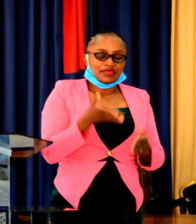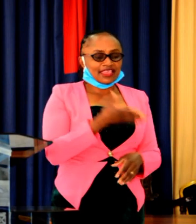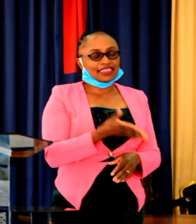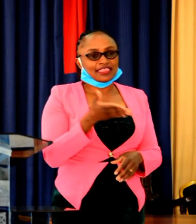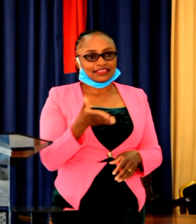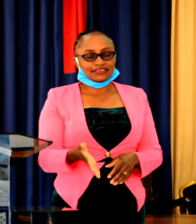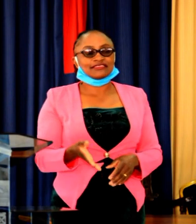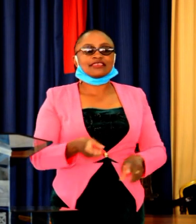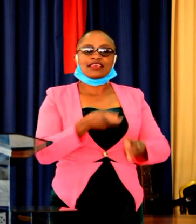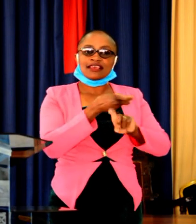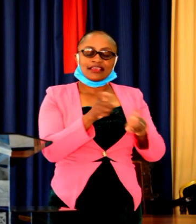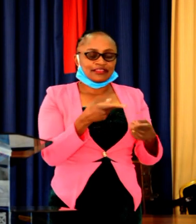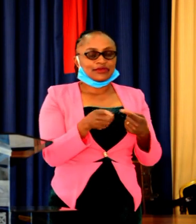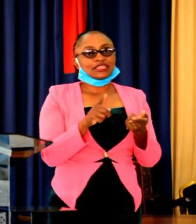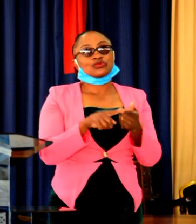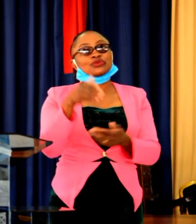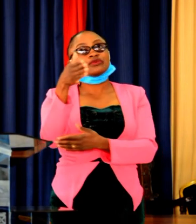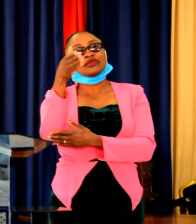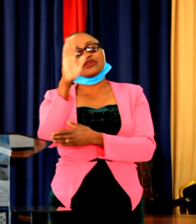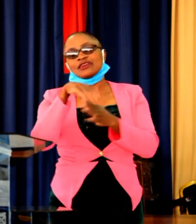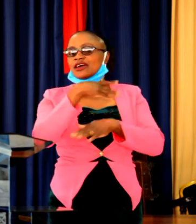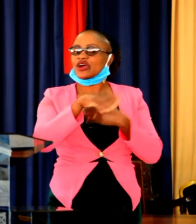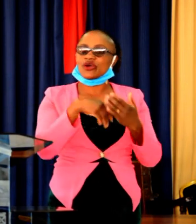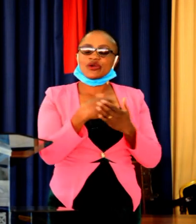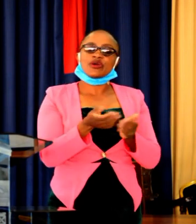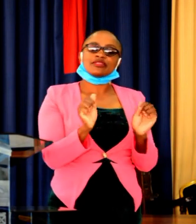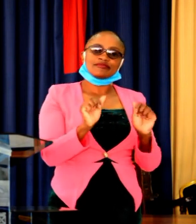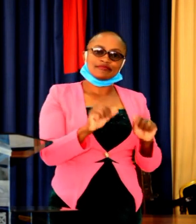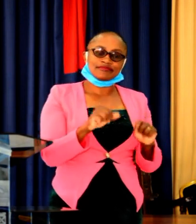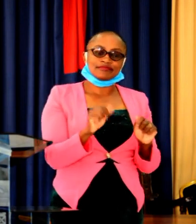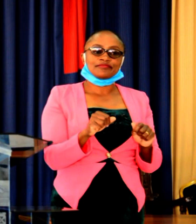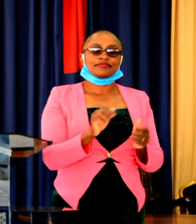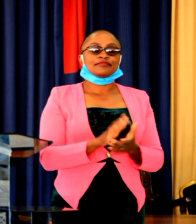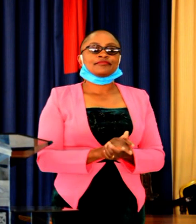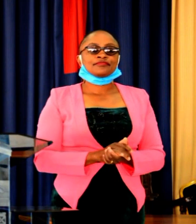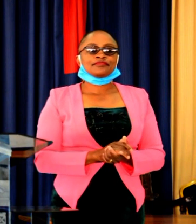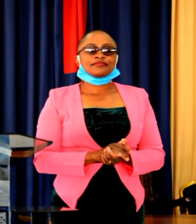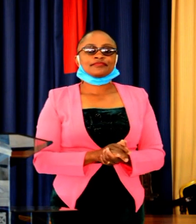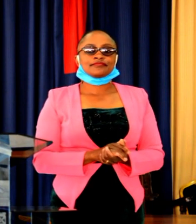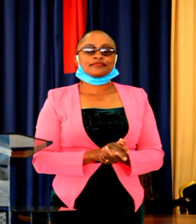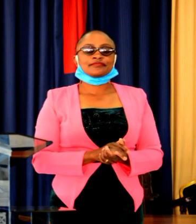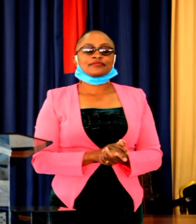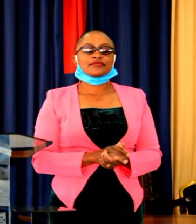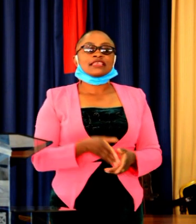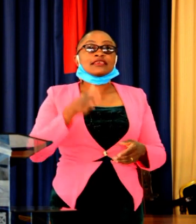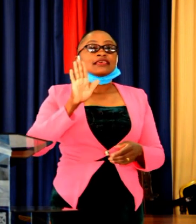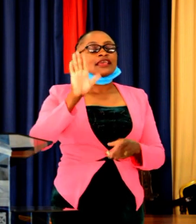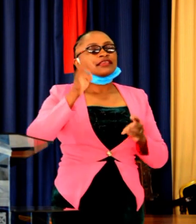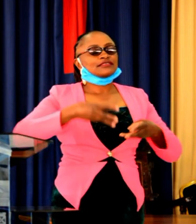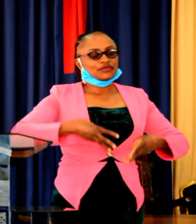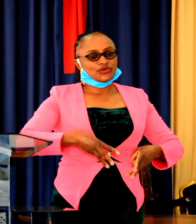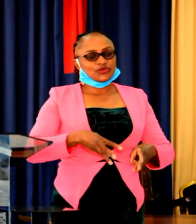magumu, lakini kwa Mungu si magumu. His thoughts are not our thoughts. Na pia njia